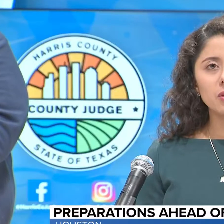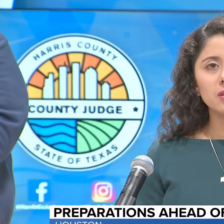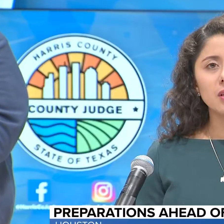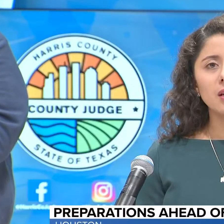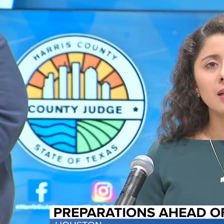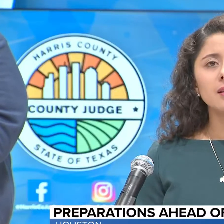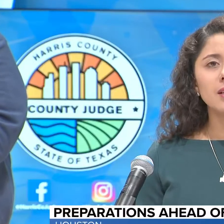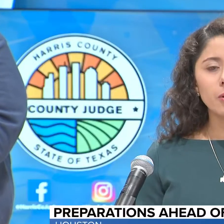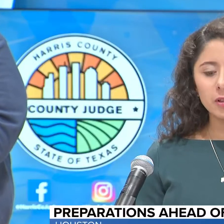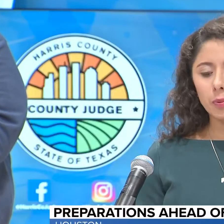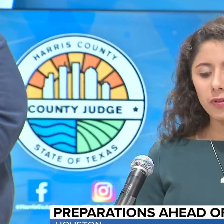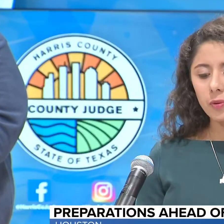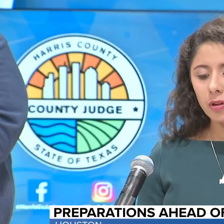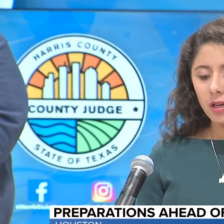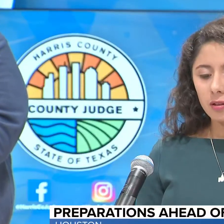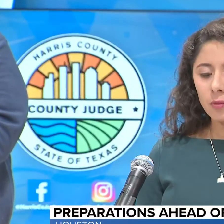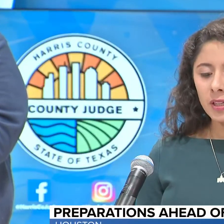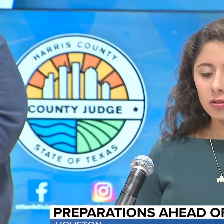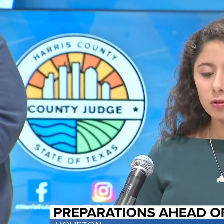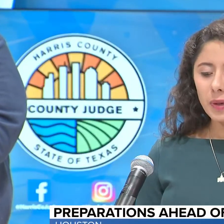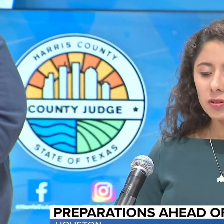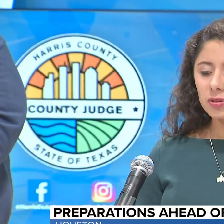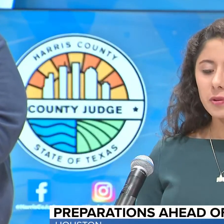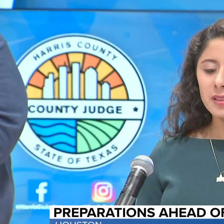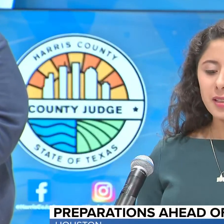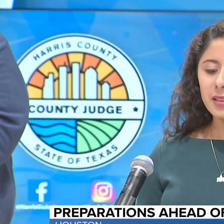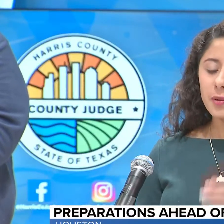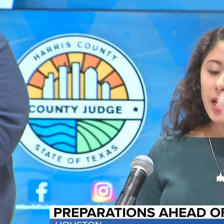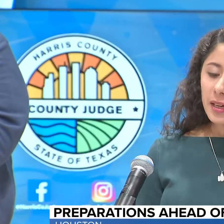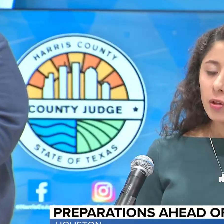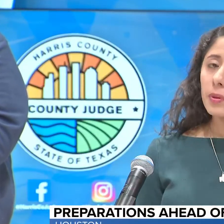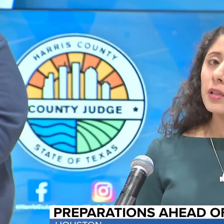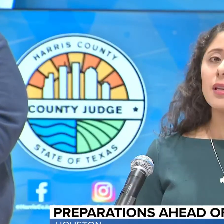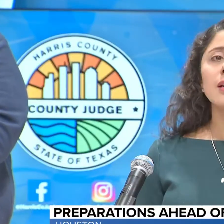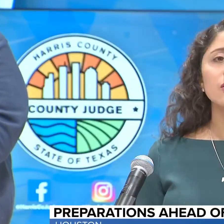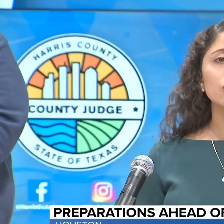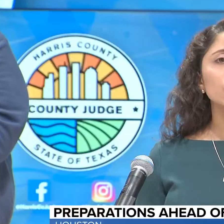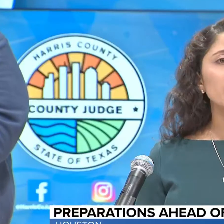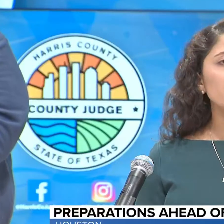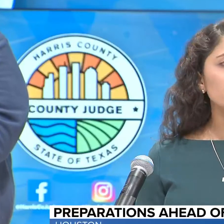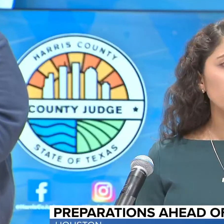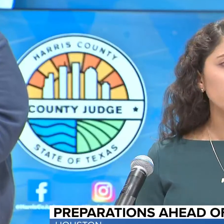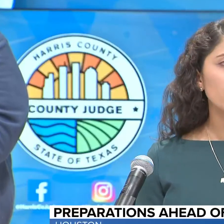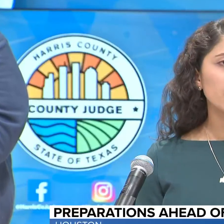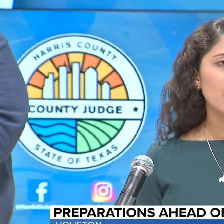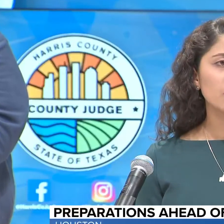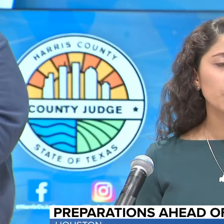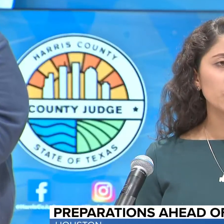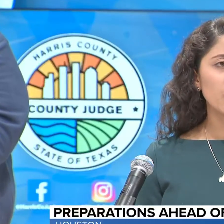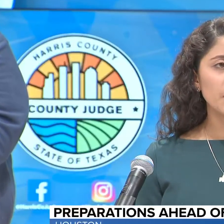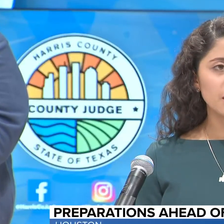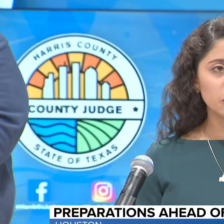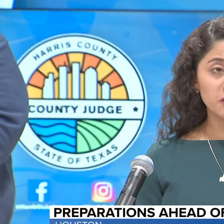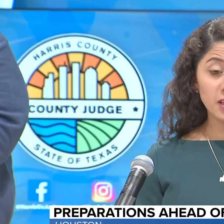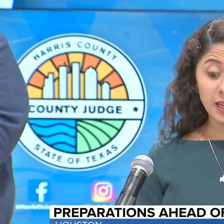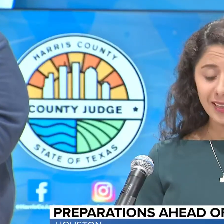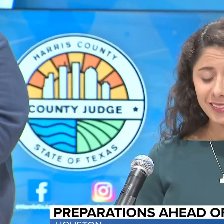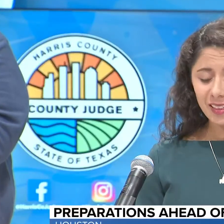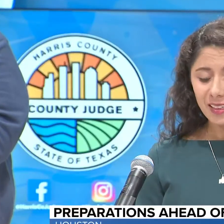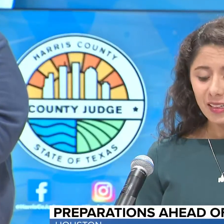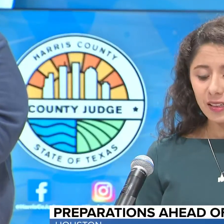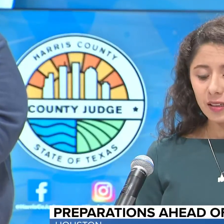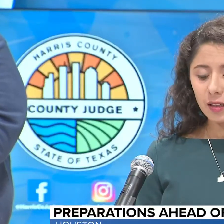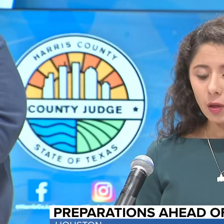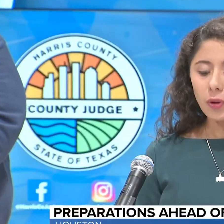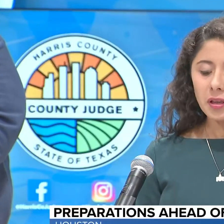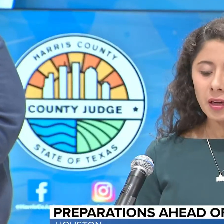prepararnos. Entonces, antes del jueves, por favor, tomen estos pasos. Si van a salir de viaje, no olviden drenar sus tuberías para que no vayan a explotar mientras no estén en